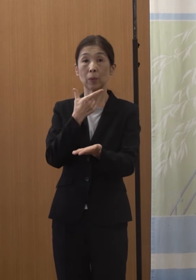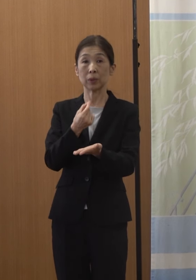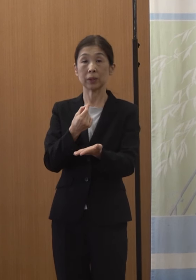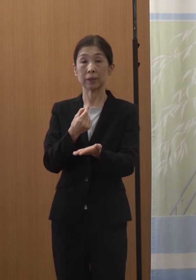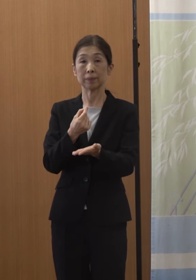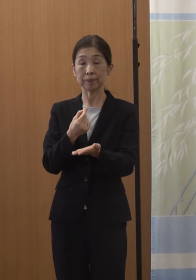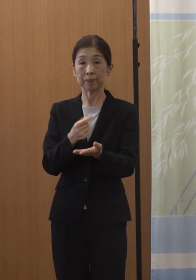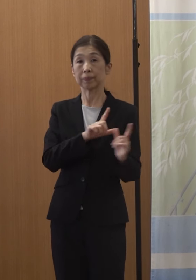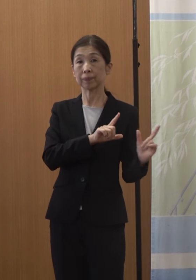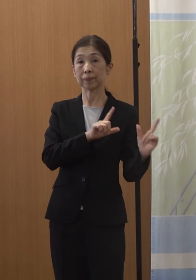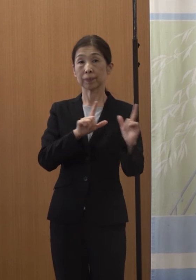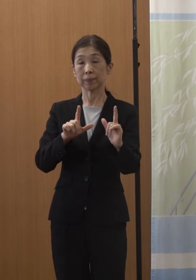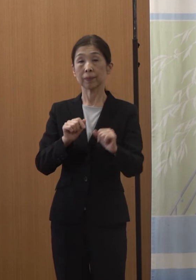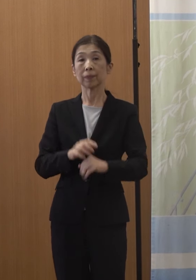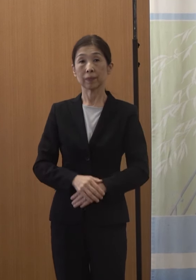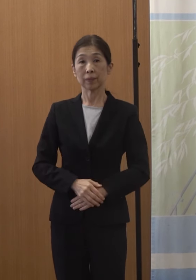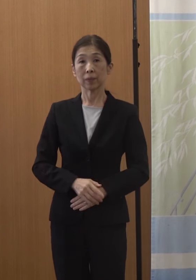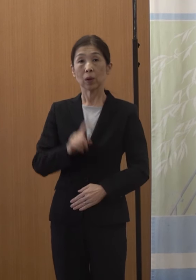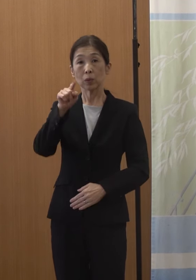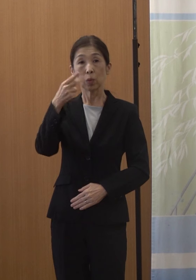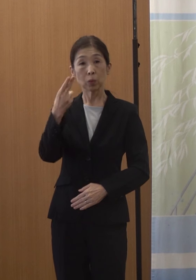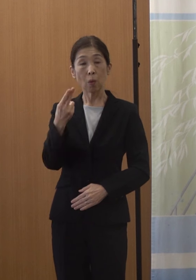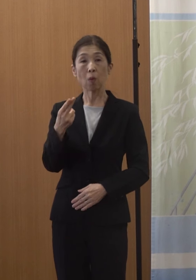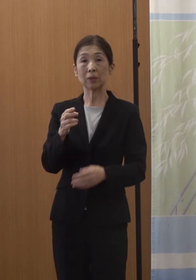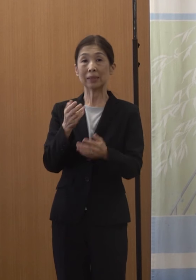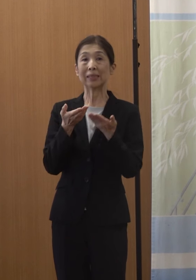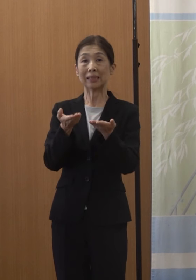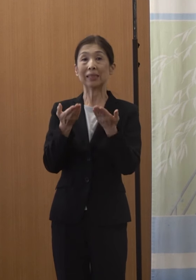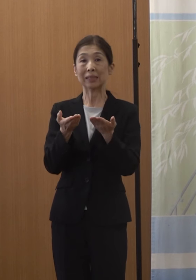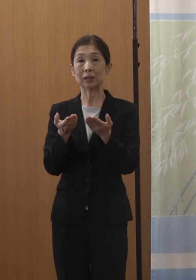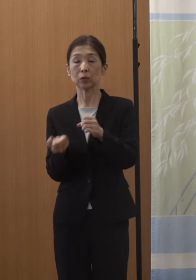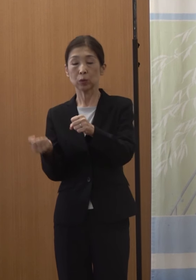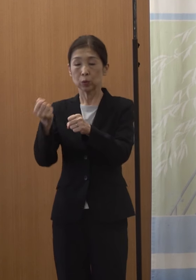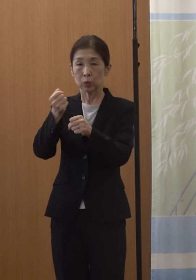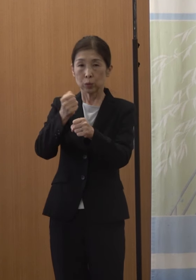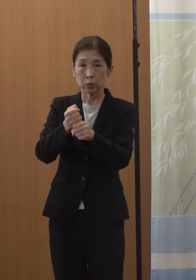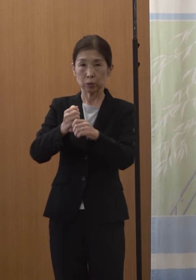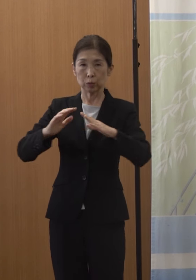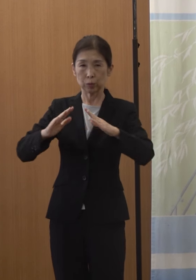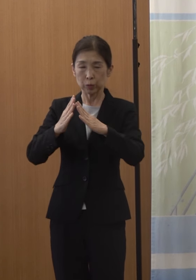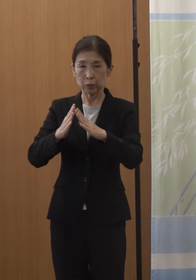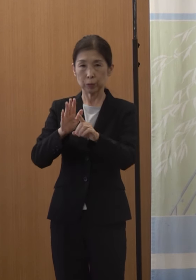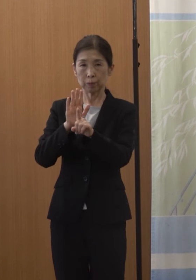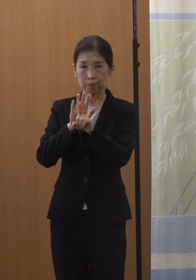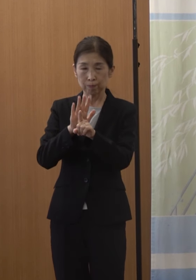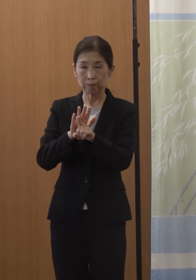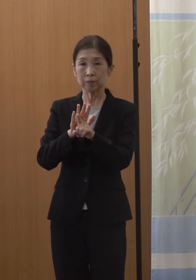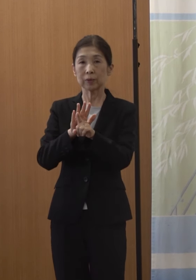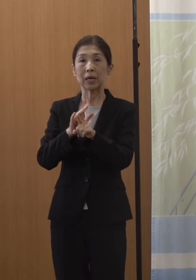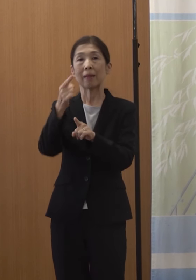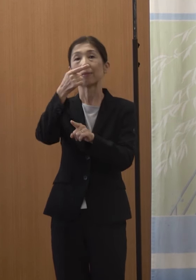引き続きの能登半島地震への復旧復興への支援がまず第一になります